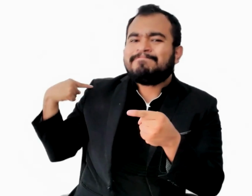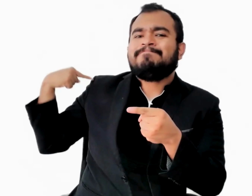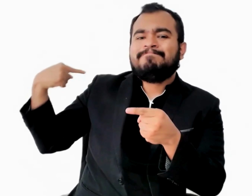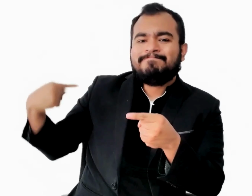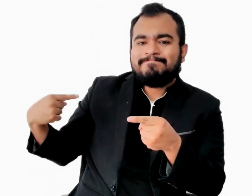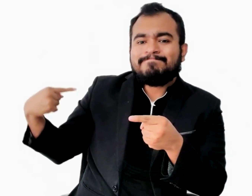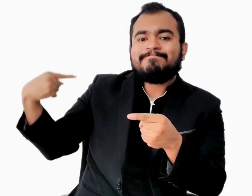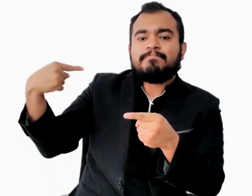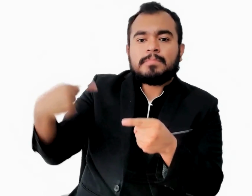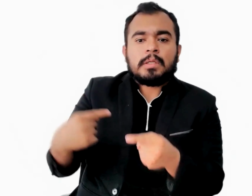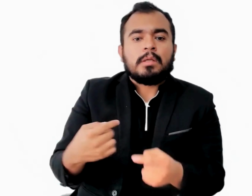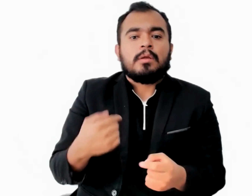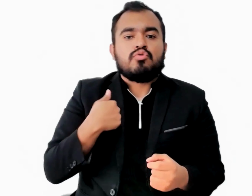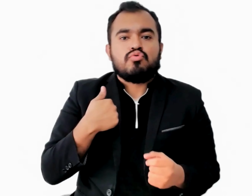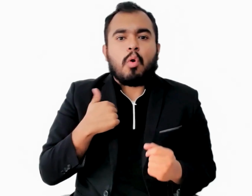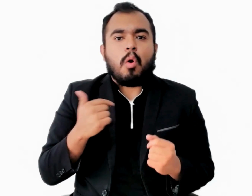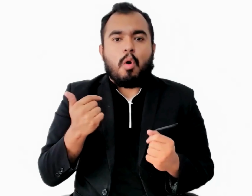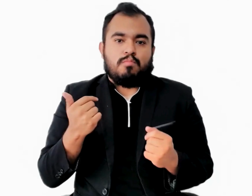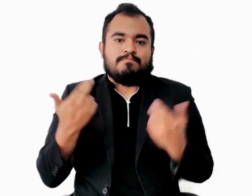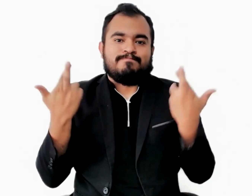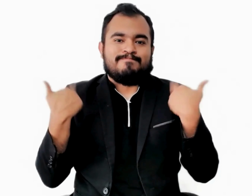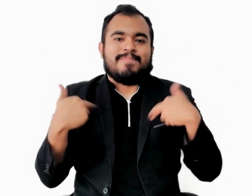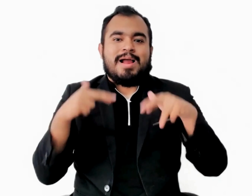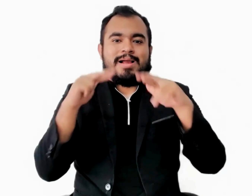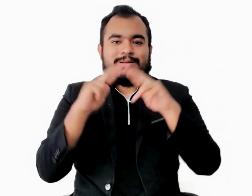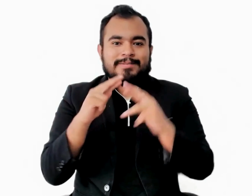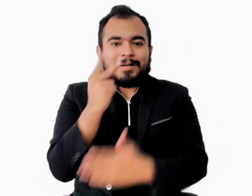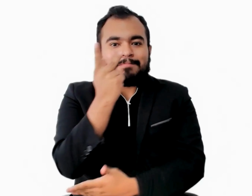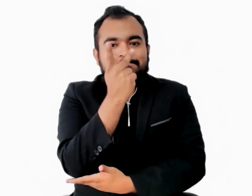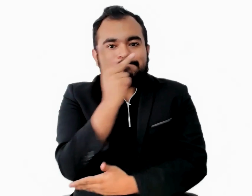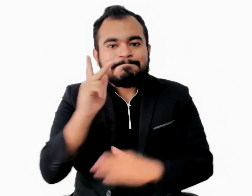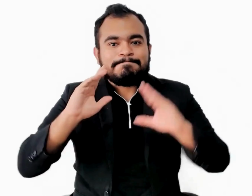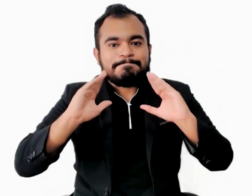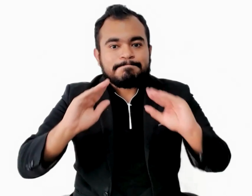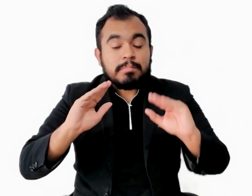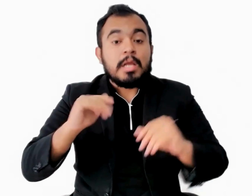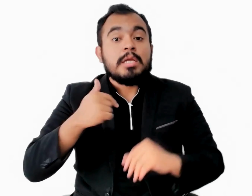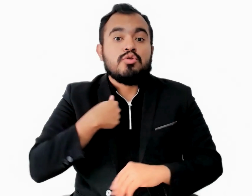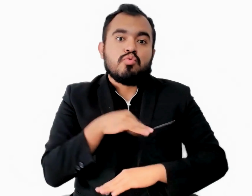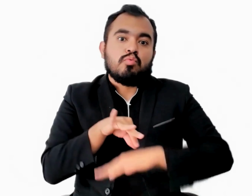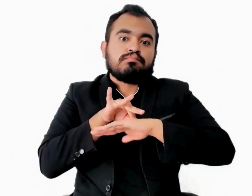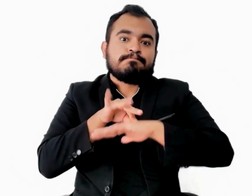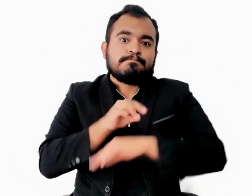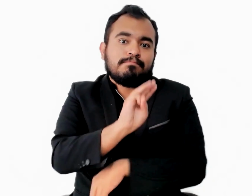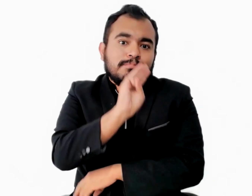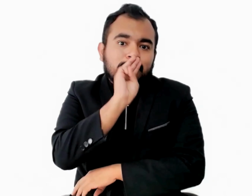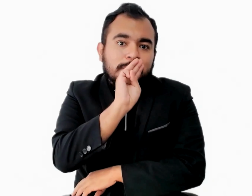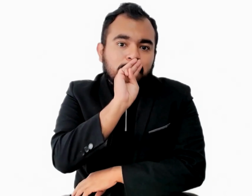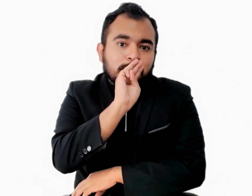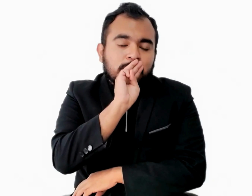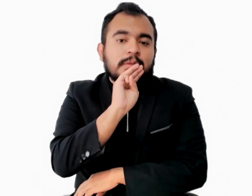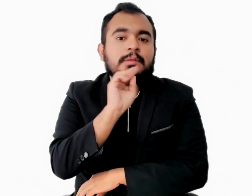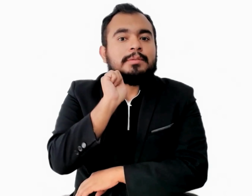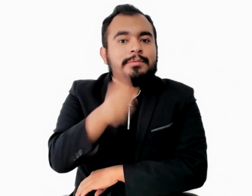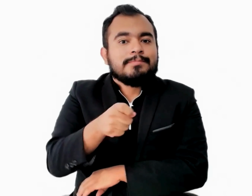haciendo desde el ser educadoras y creo que más fuertemente desde el ser mamás y estar desde este lado de